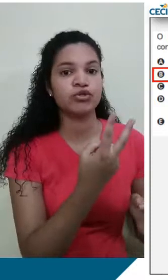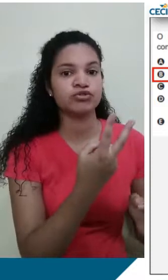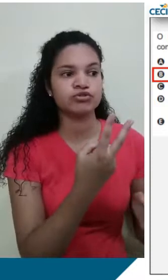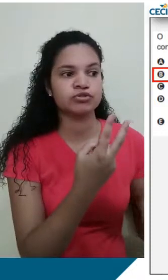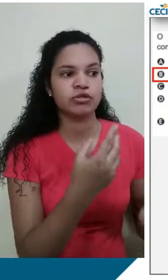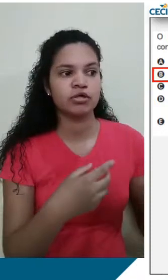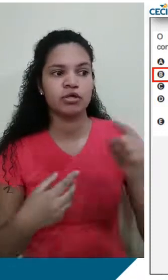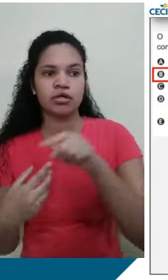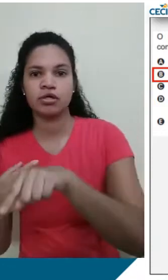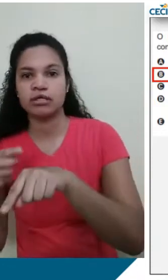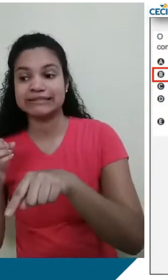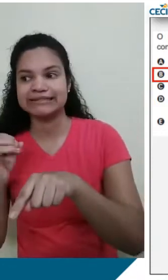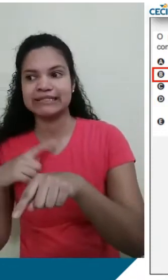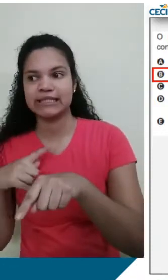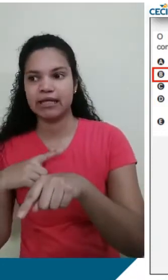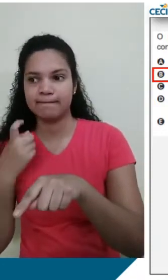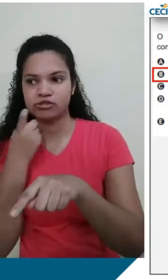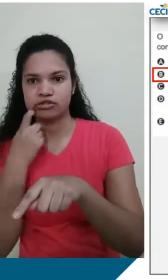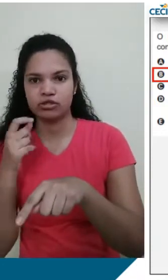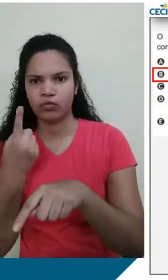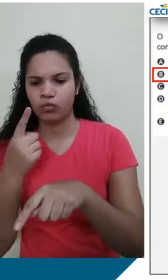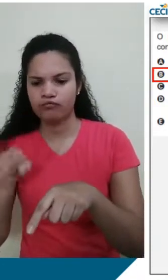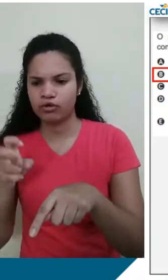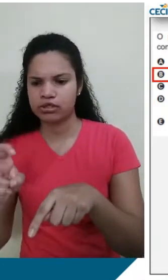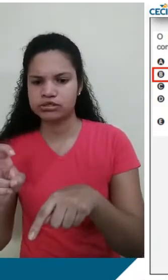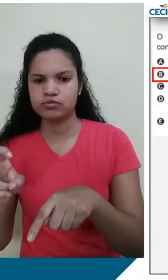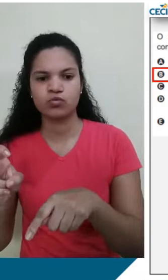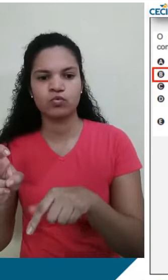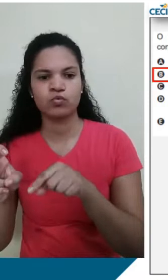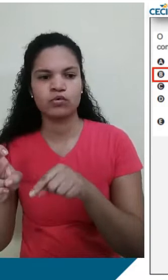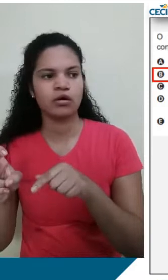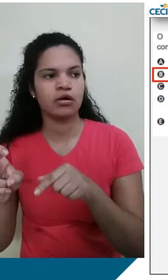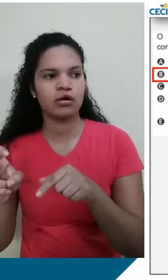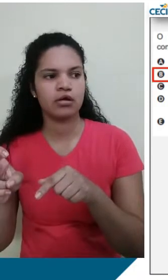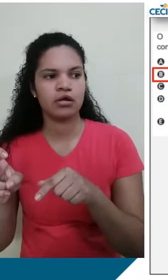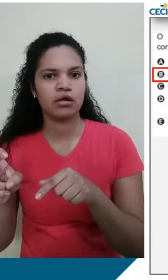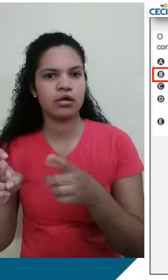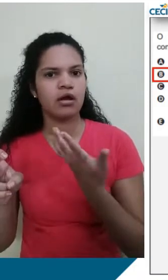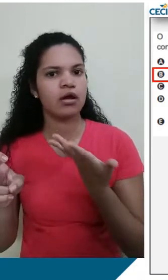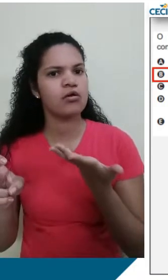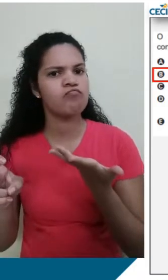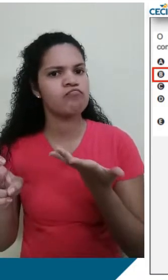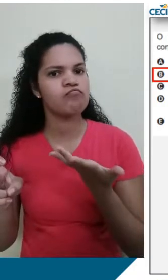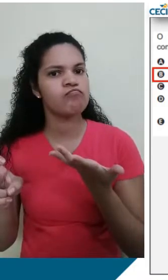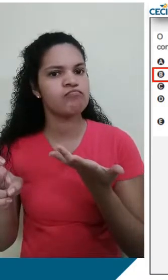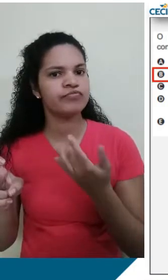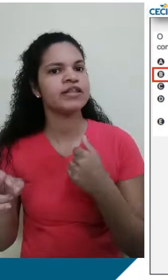os animais medem 1,5 centímetros. Ou seja, os animais predados